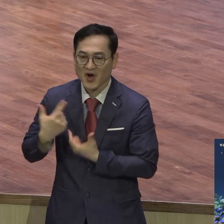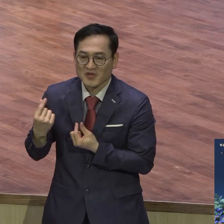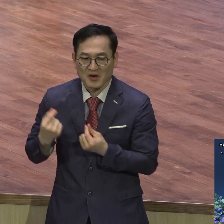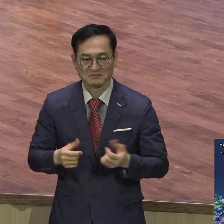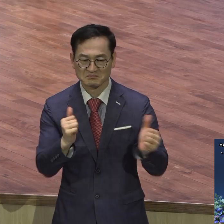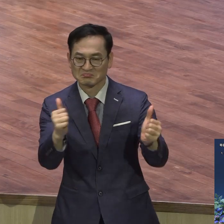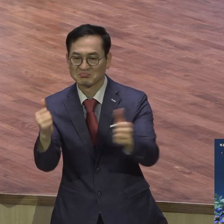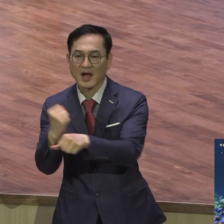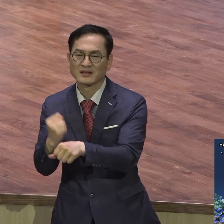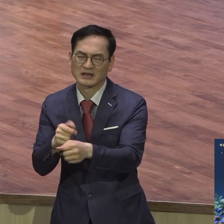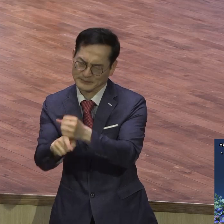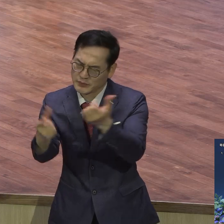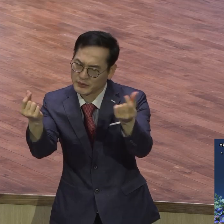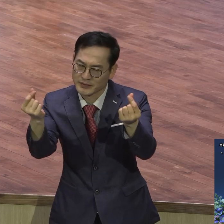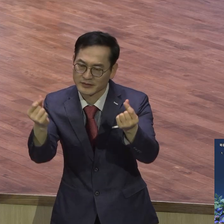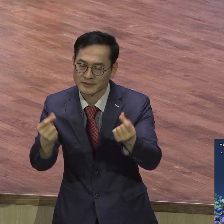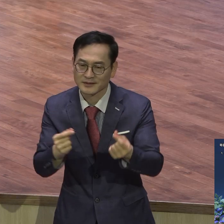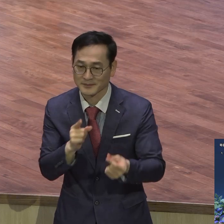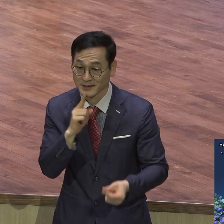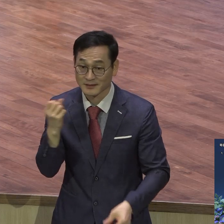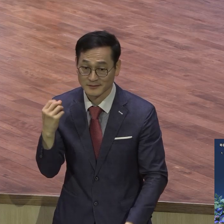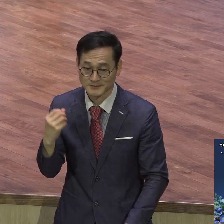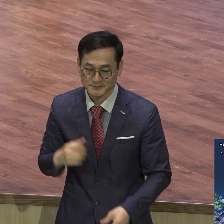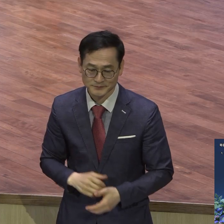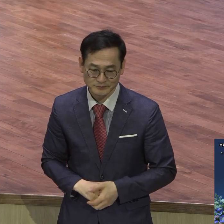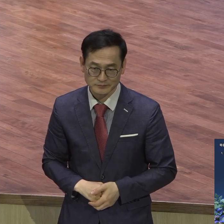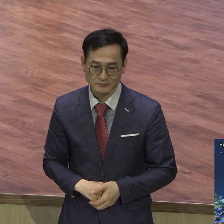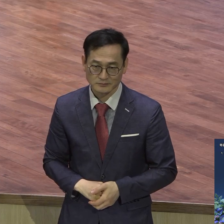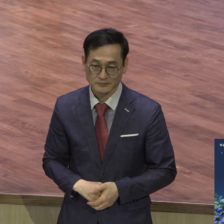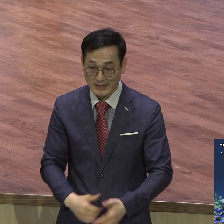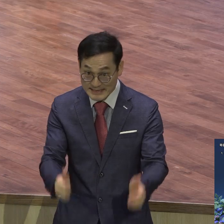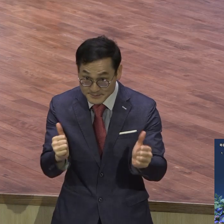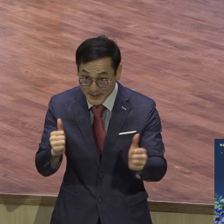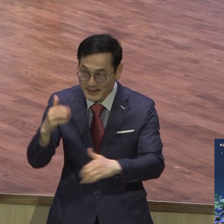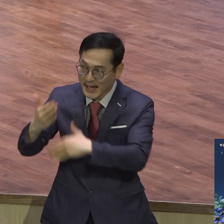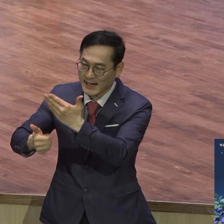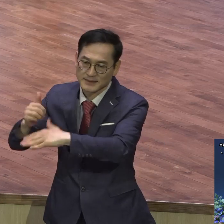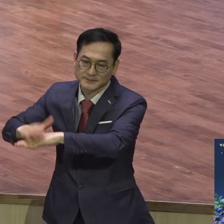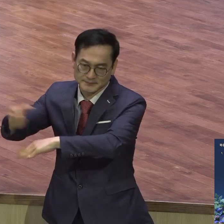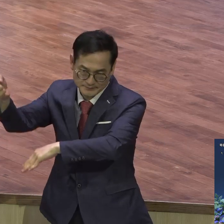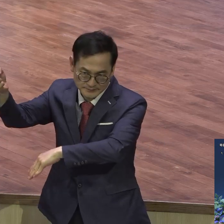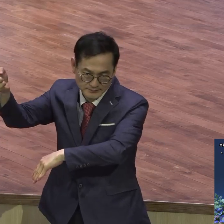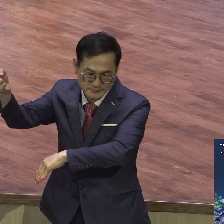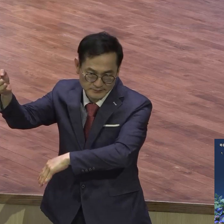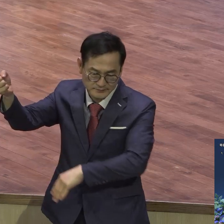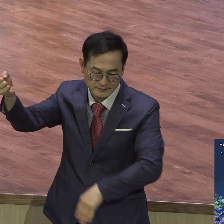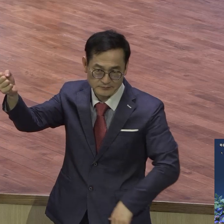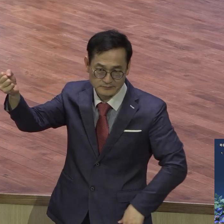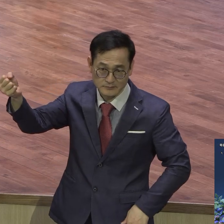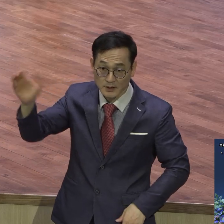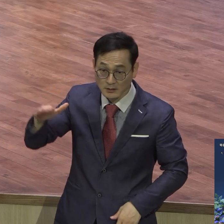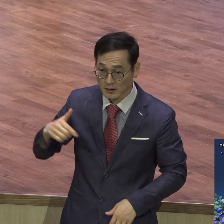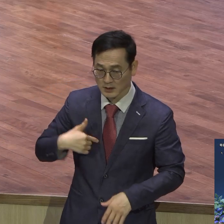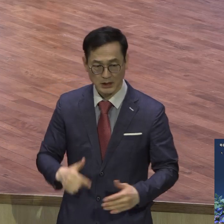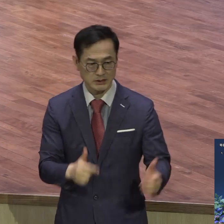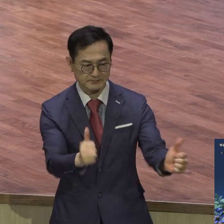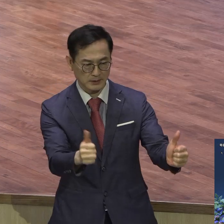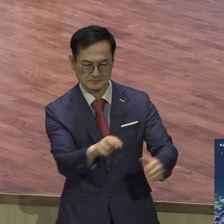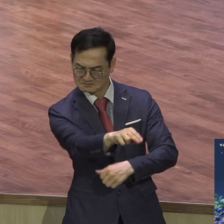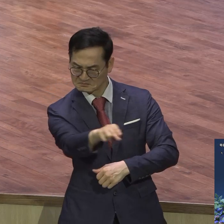심판은요 하나님의 이 권한에 속했기 때문에 마치 우리가 하나님의 자리에